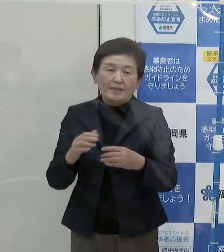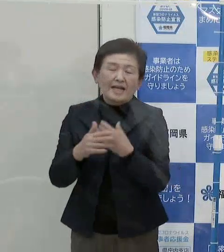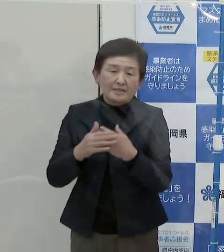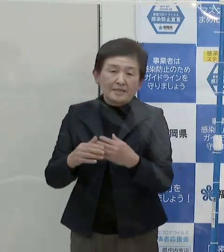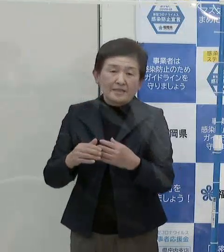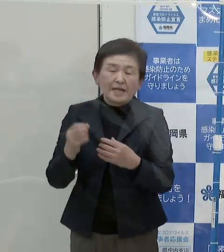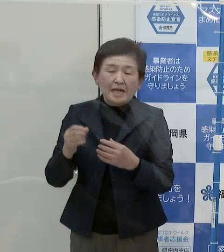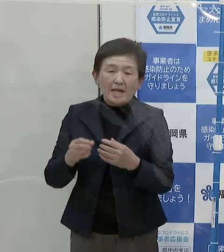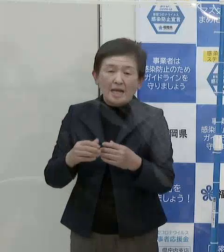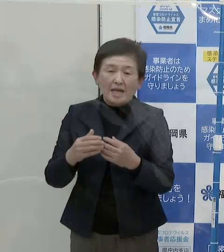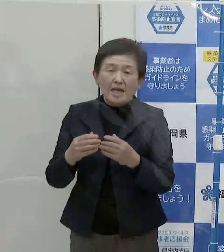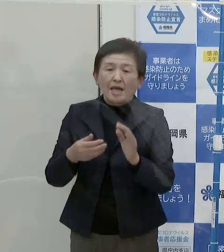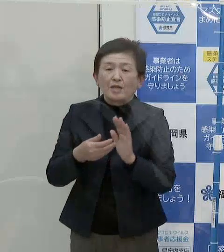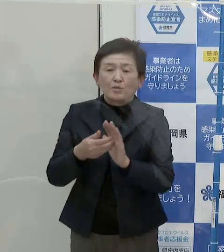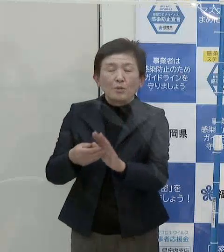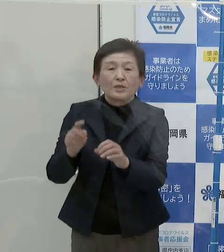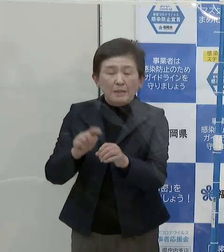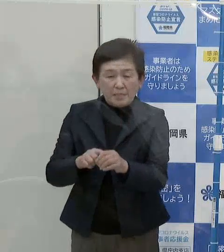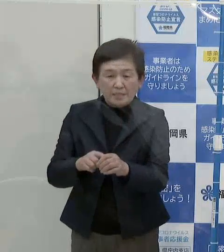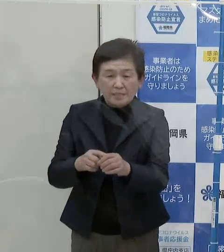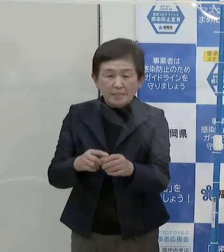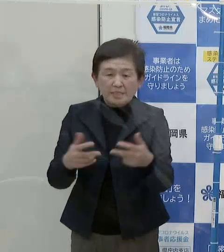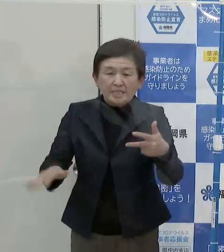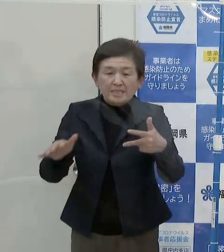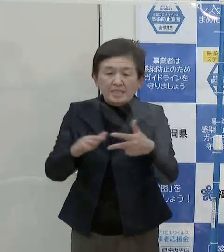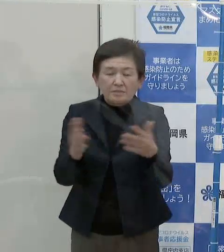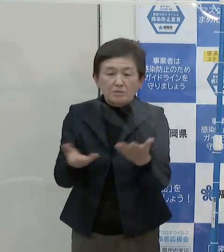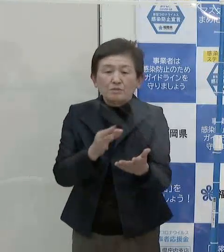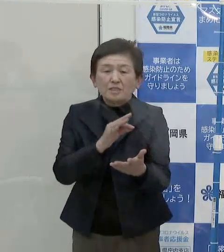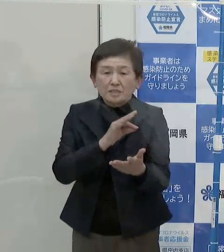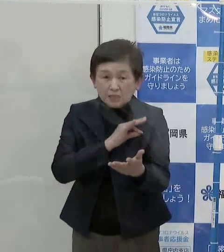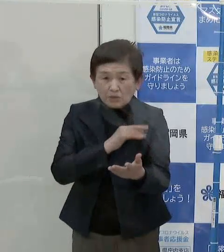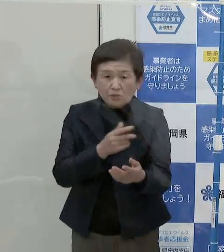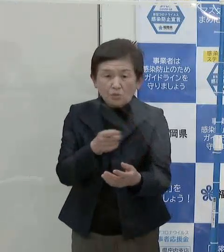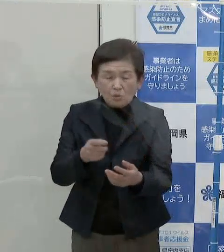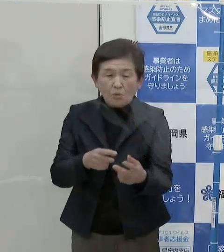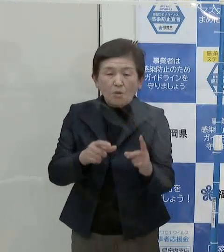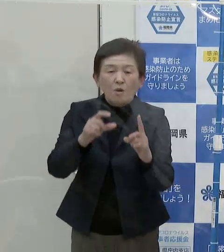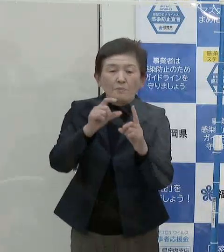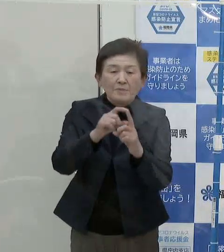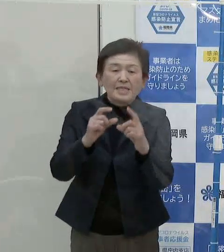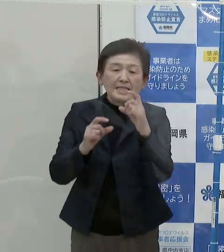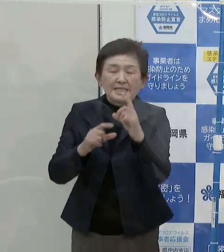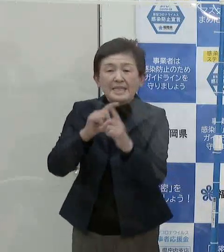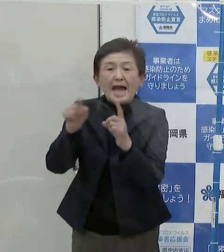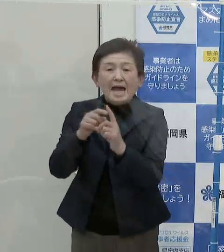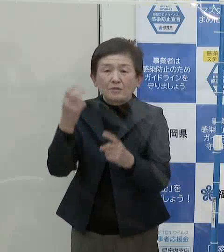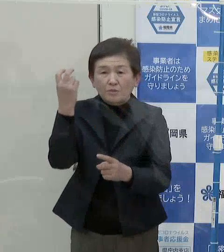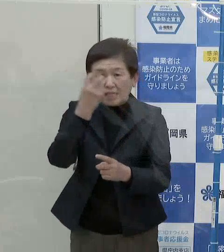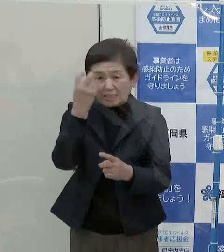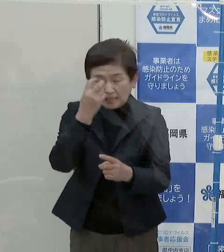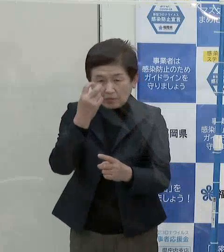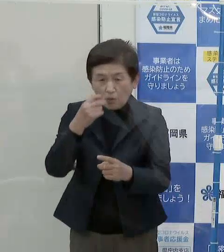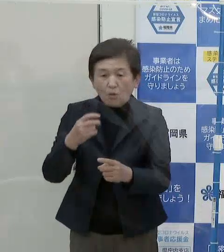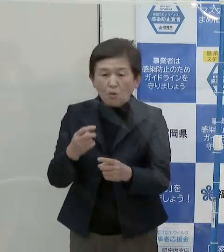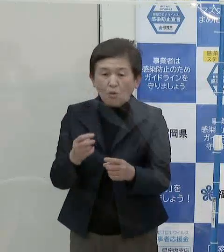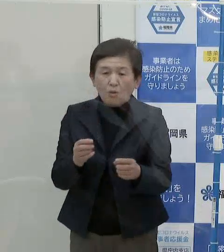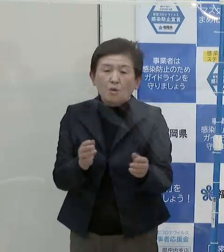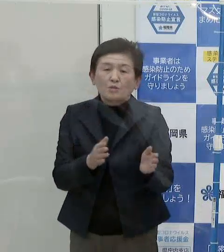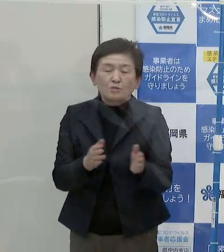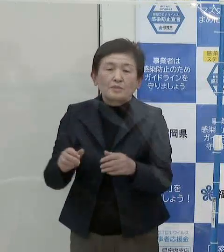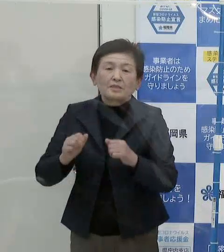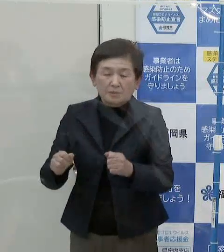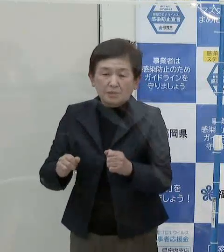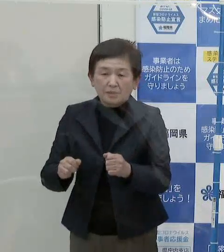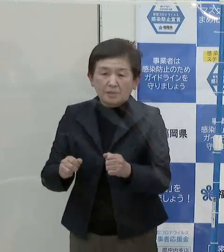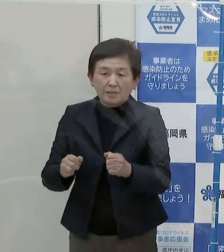点からそういった施設の職員の方々の PCR 検査、その準備をしておりますので、準備が整い次第皆